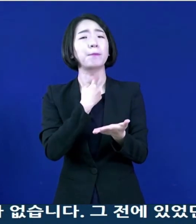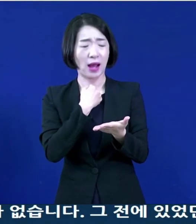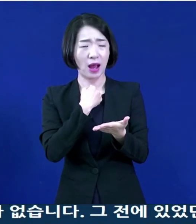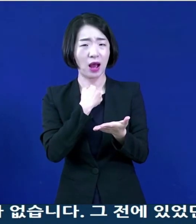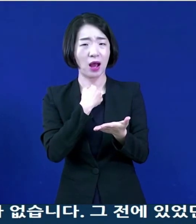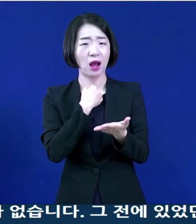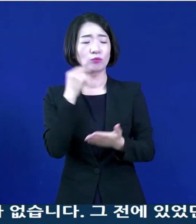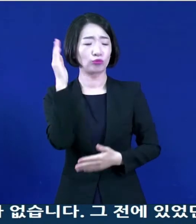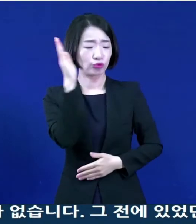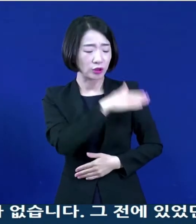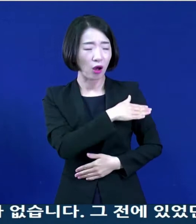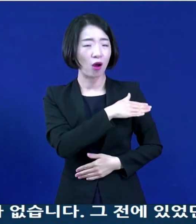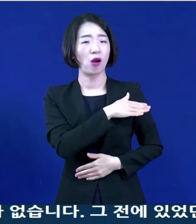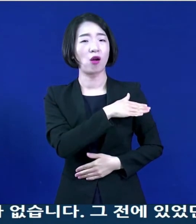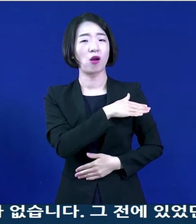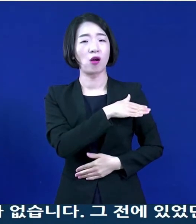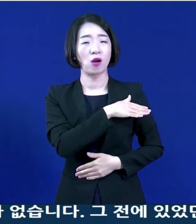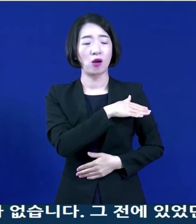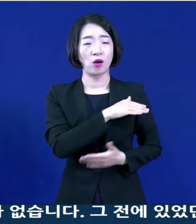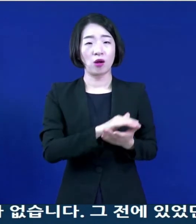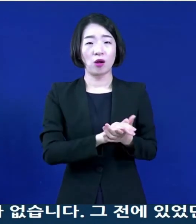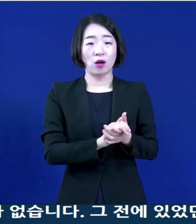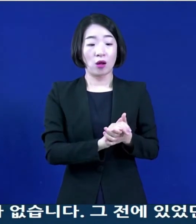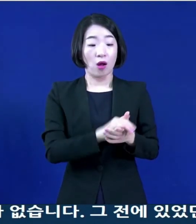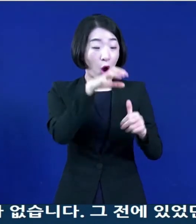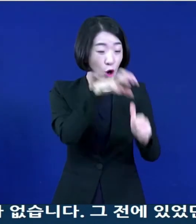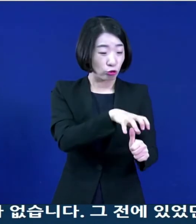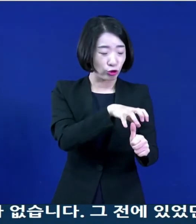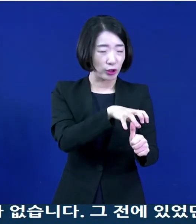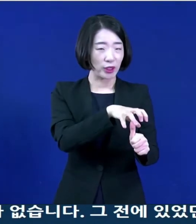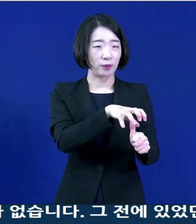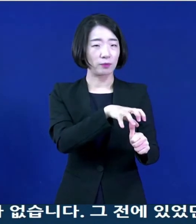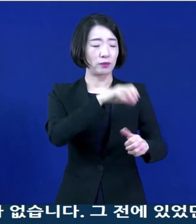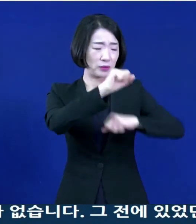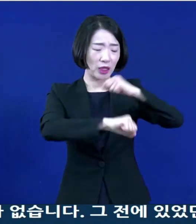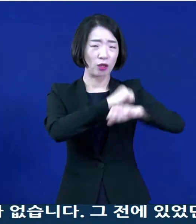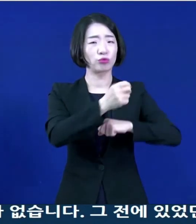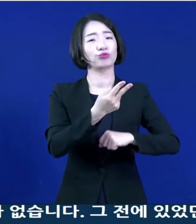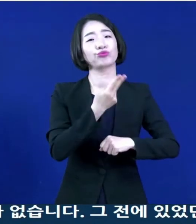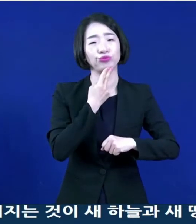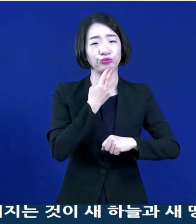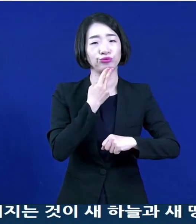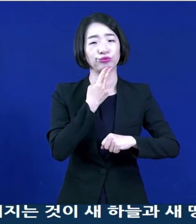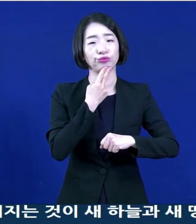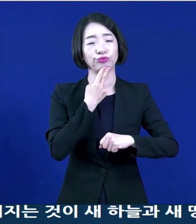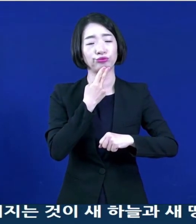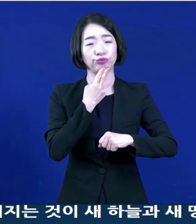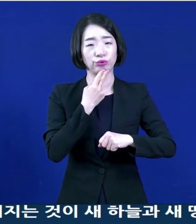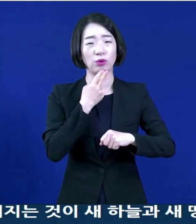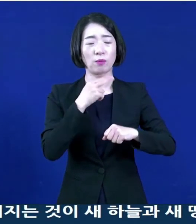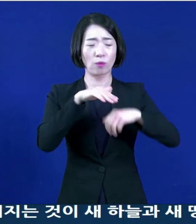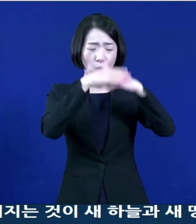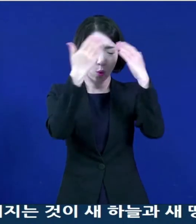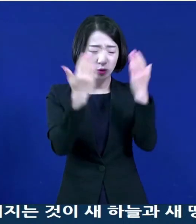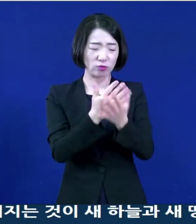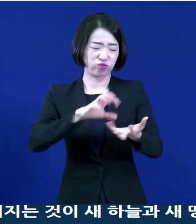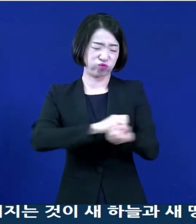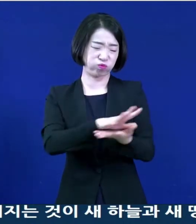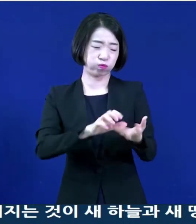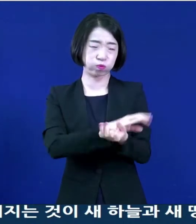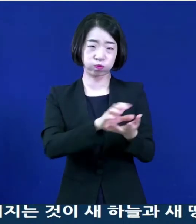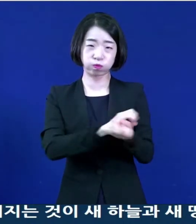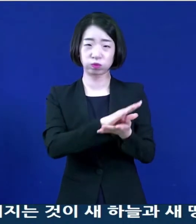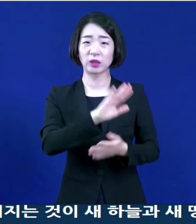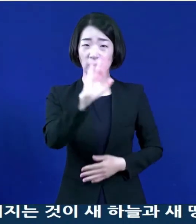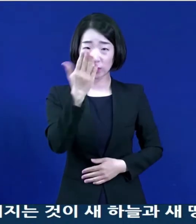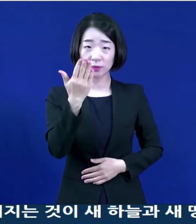불공평이 생겼습니다. 억눌림, 부자유가 생겼습니다. 결핍이 생겼습니다. 온갖 망가진 형태가 생겼습니다.